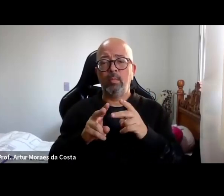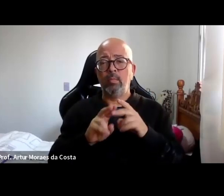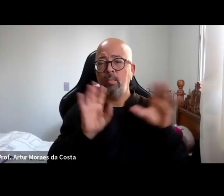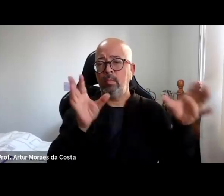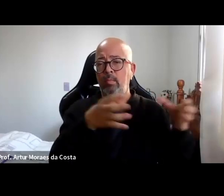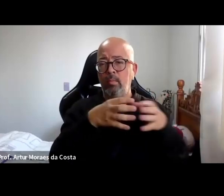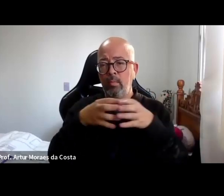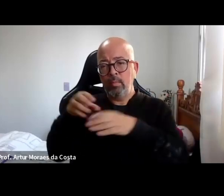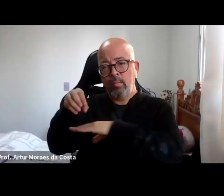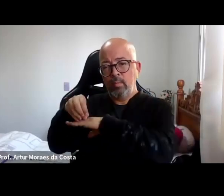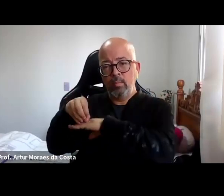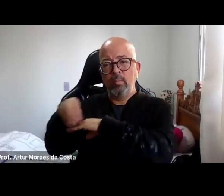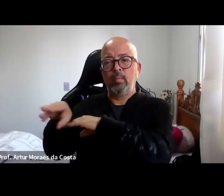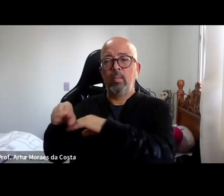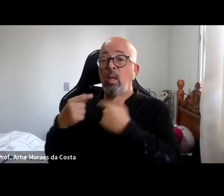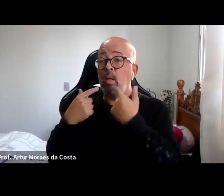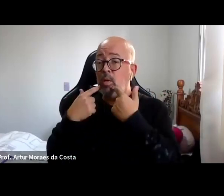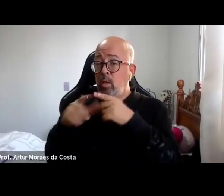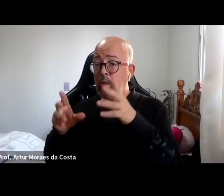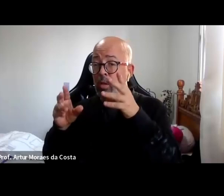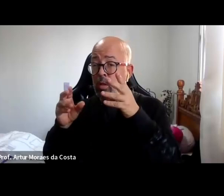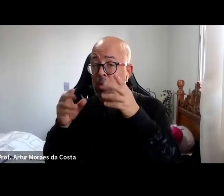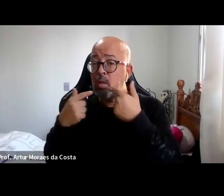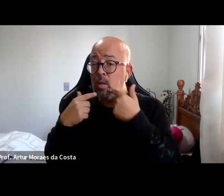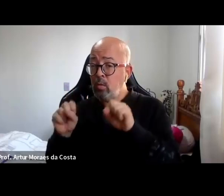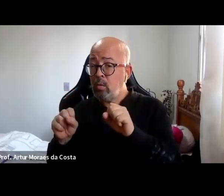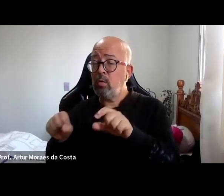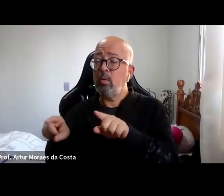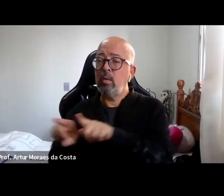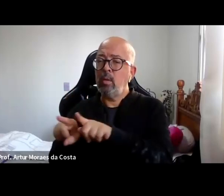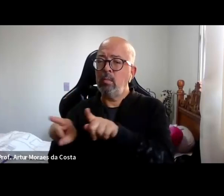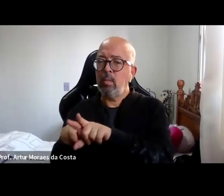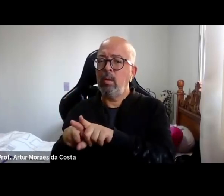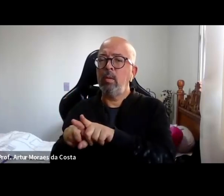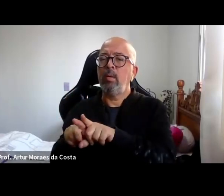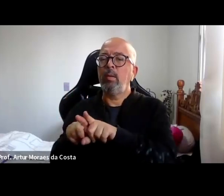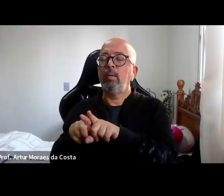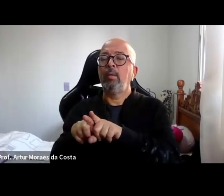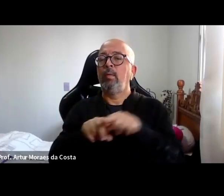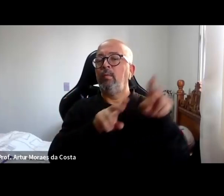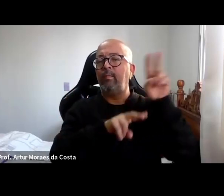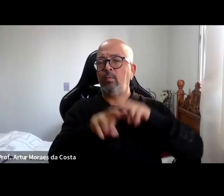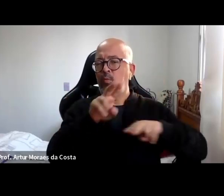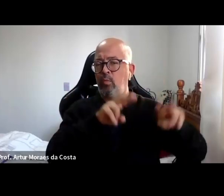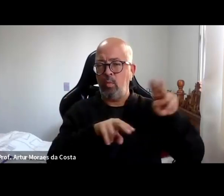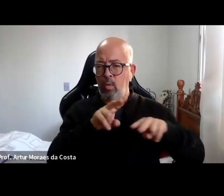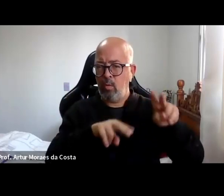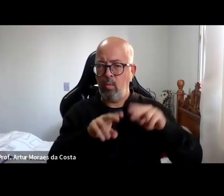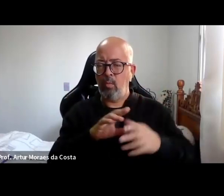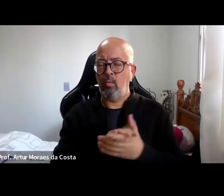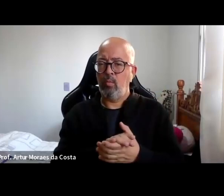la selección de la información a lo que ya nos referimos debe decidirse en qué momento de